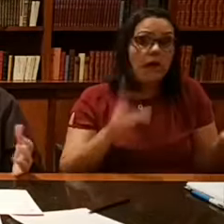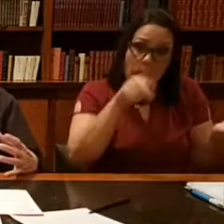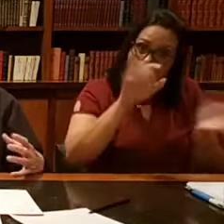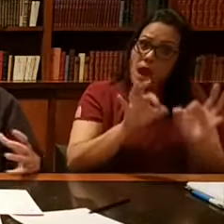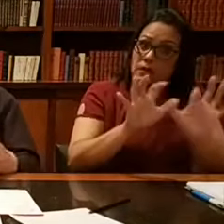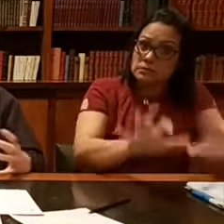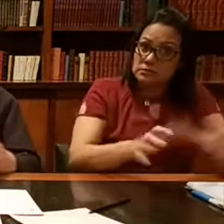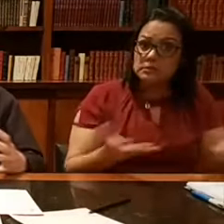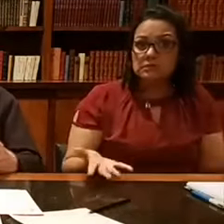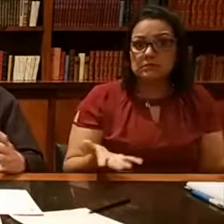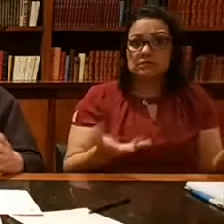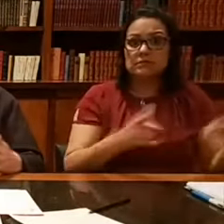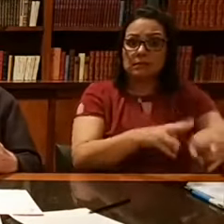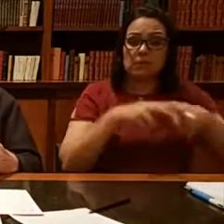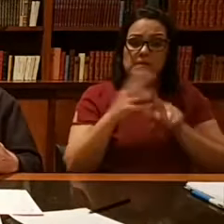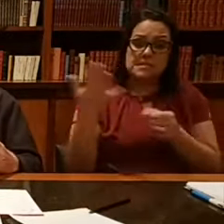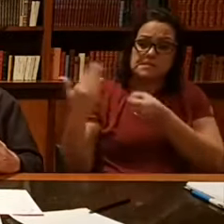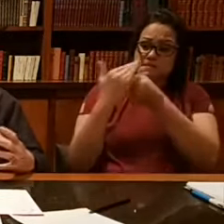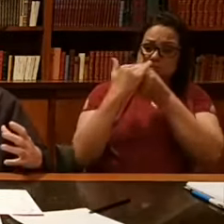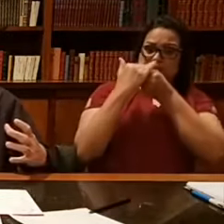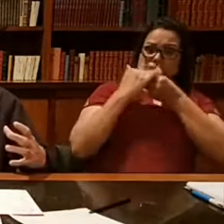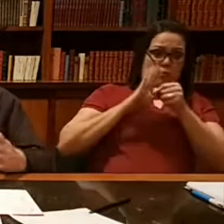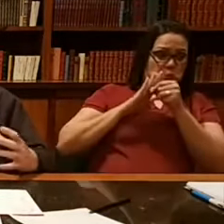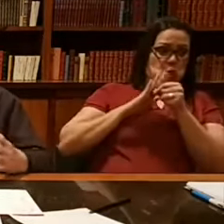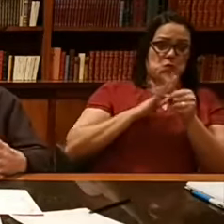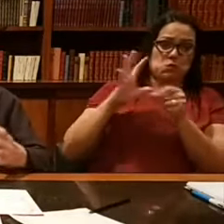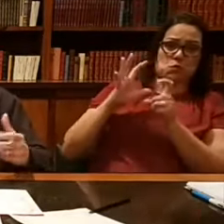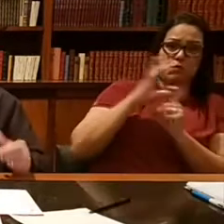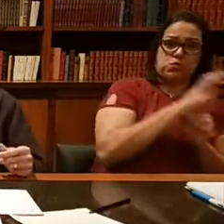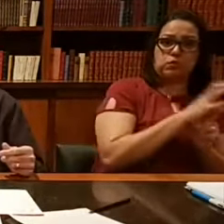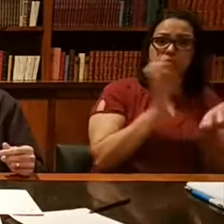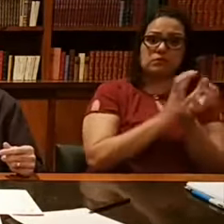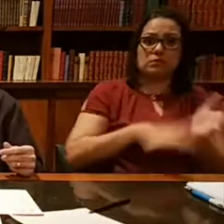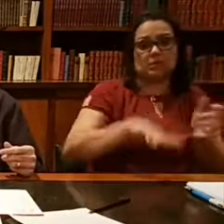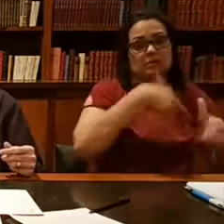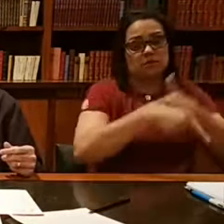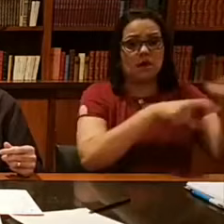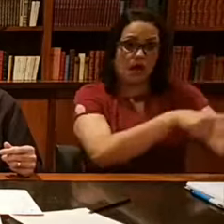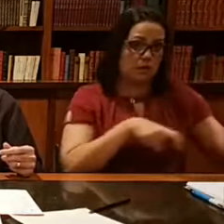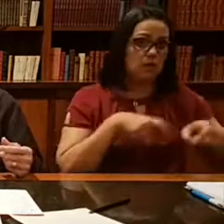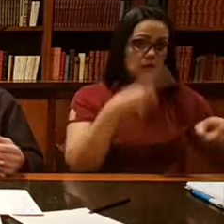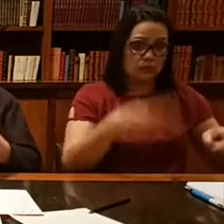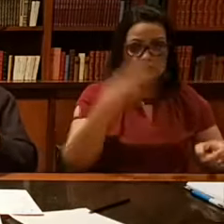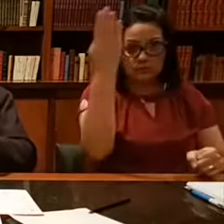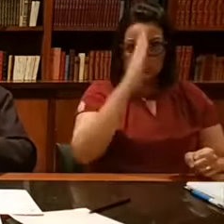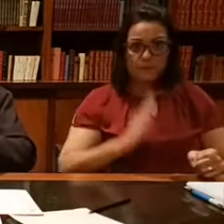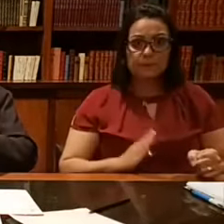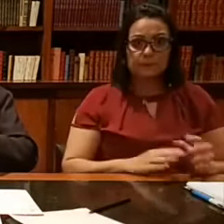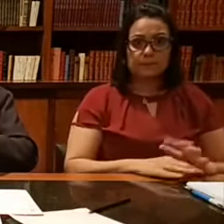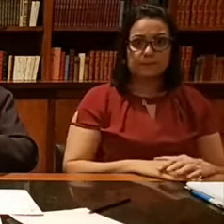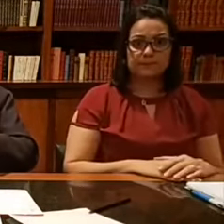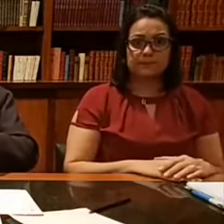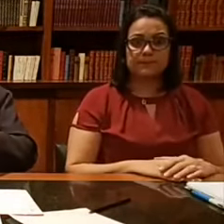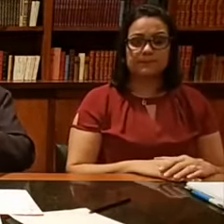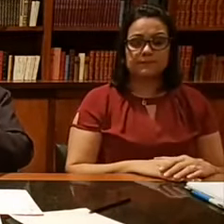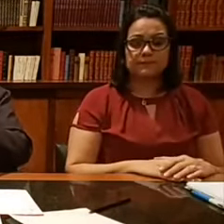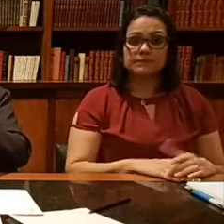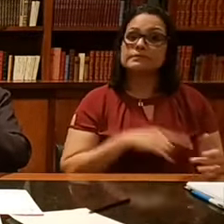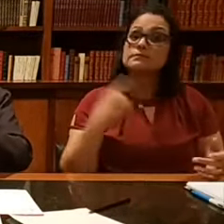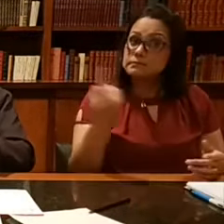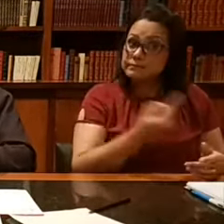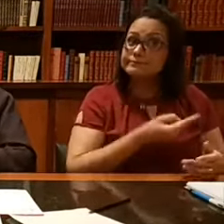tendência, é o sufocamento da nossa agricultura aqui no Brasil. Nós, né,